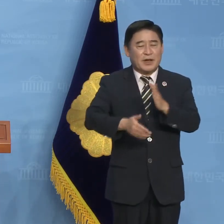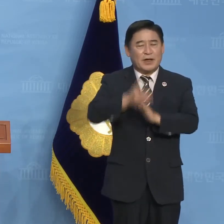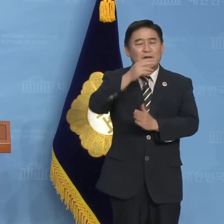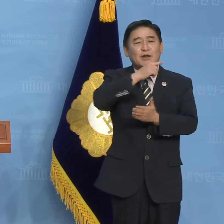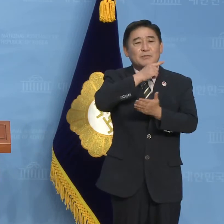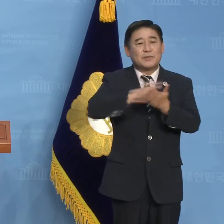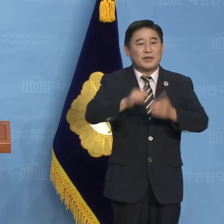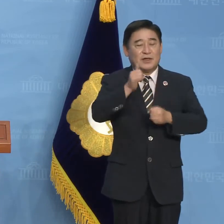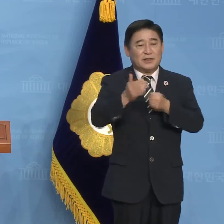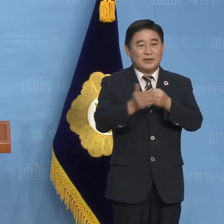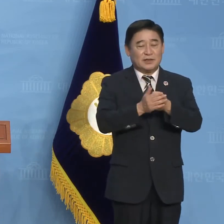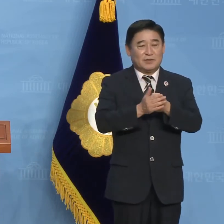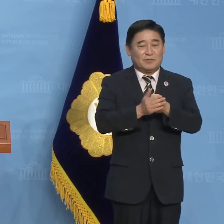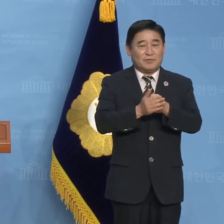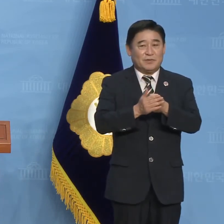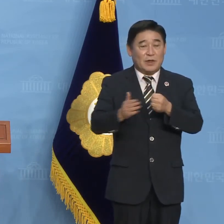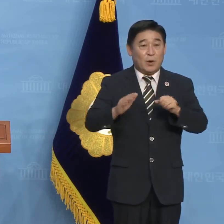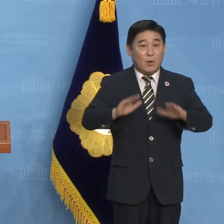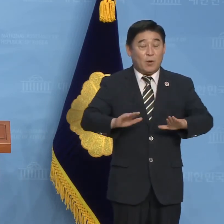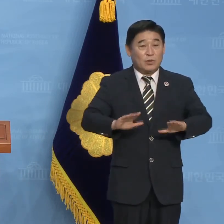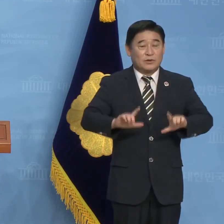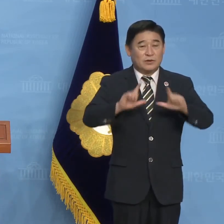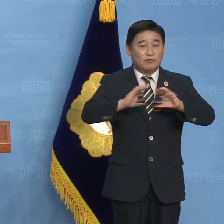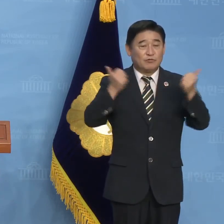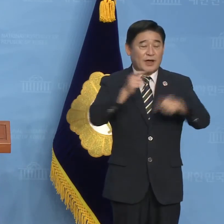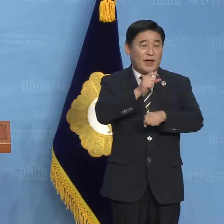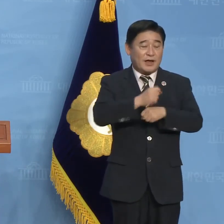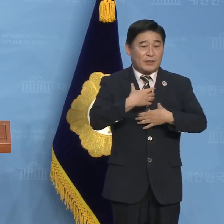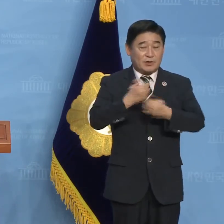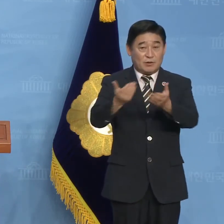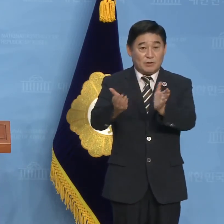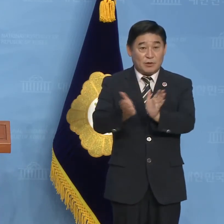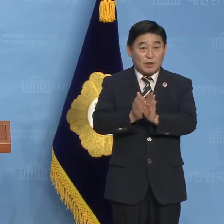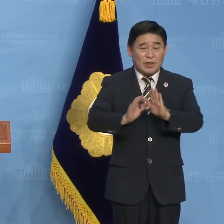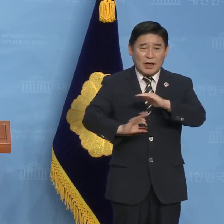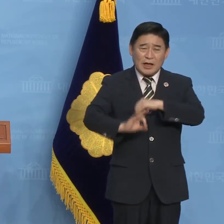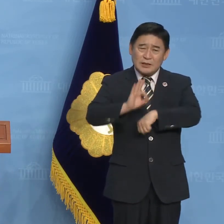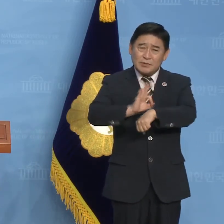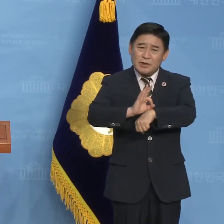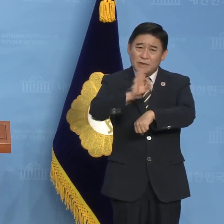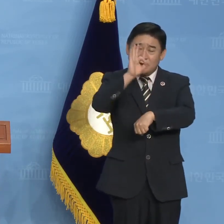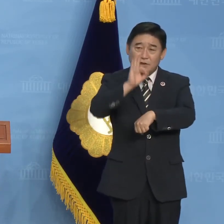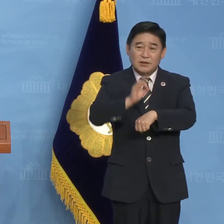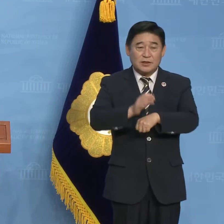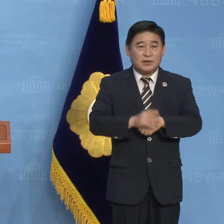피해가 발생함에 따라서 금일 국회 행정안전위원회는 오늘 오전 10시입니다.